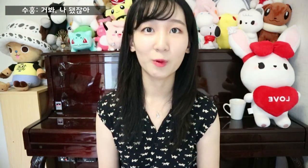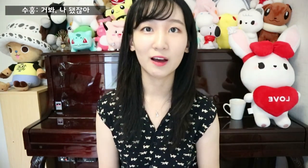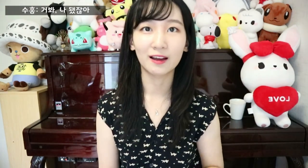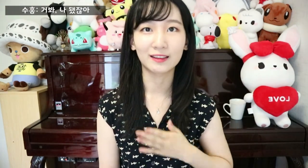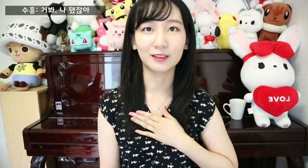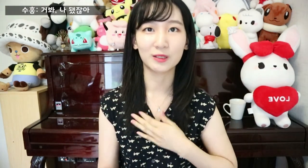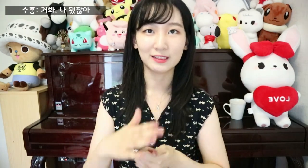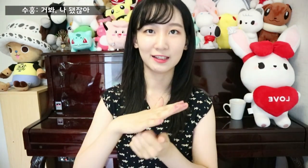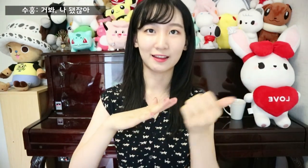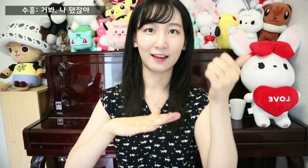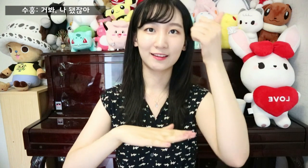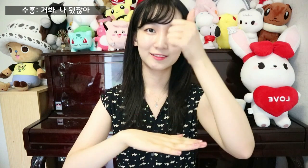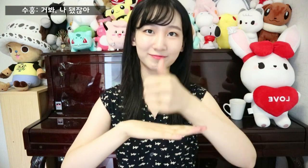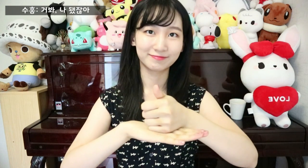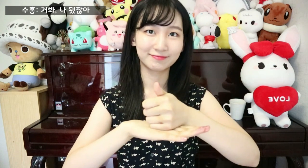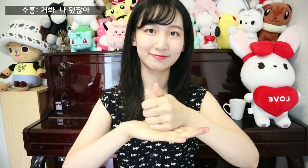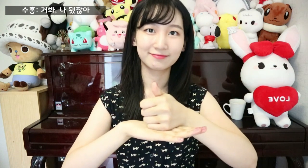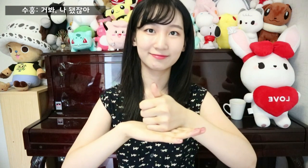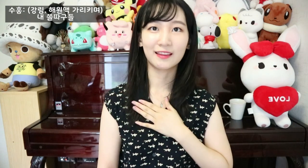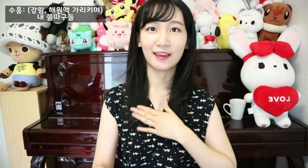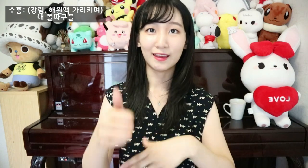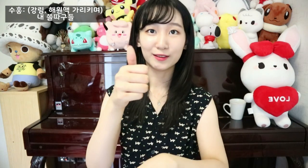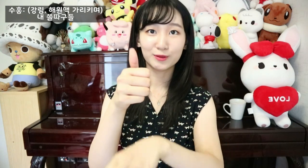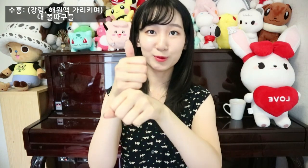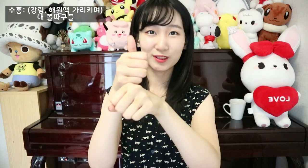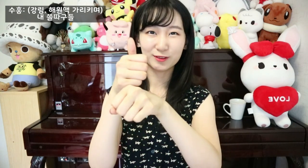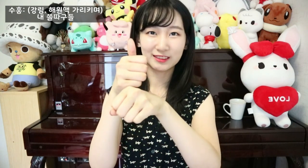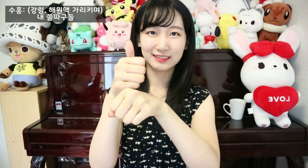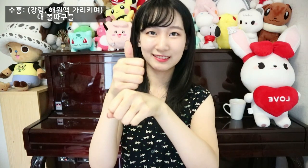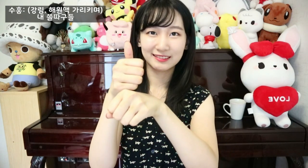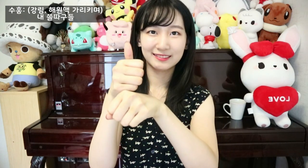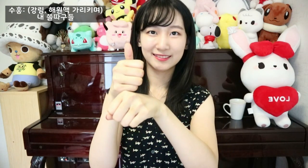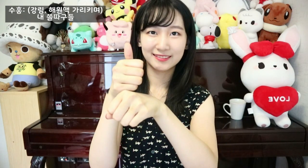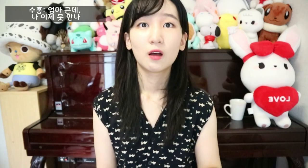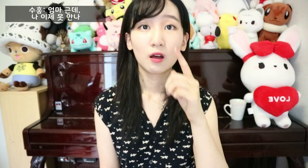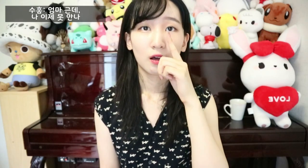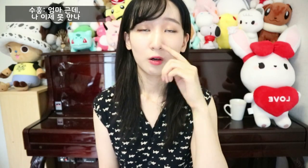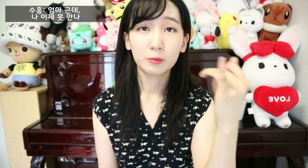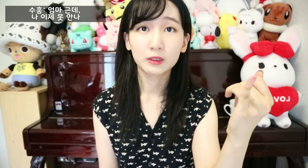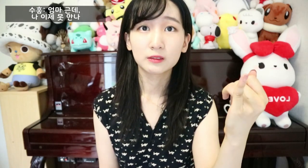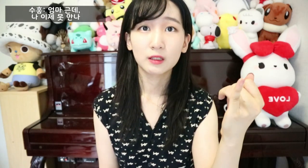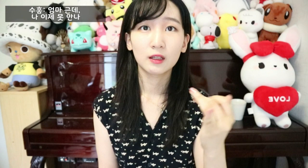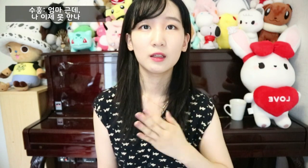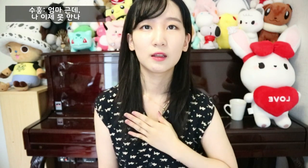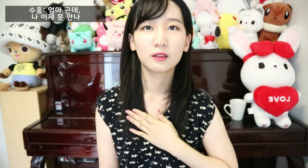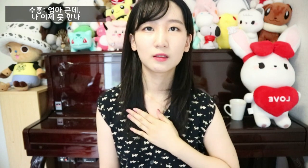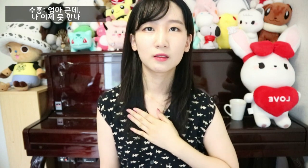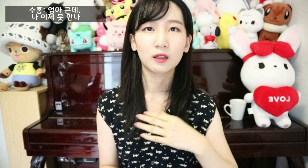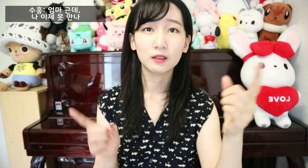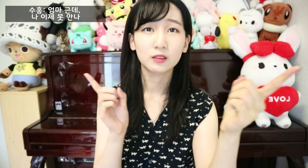거봐, 나 됐잖아. 내 쫄따구들. 엄마 근데 나 이제